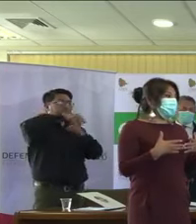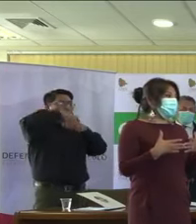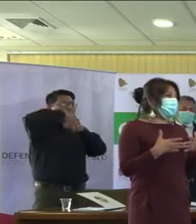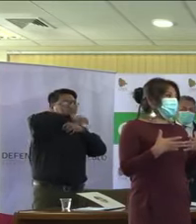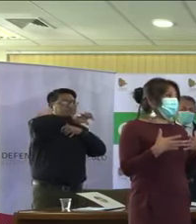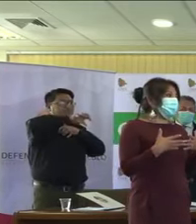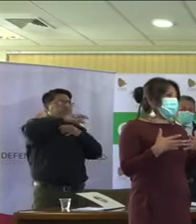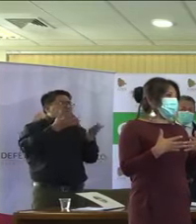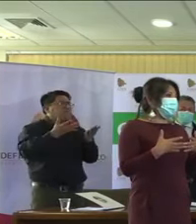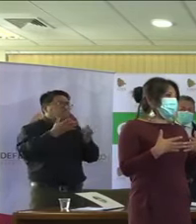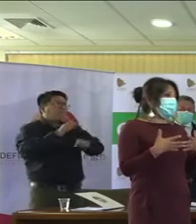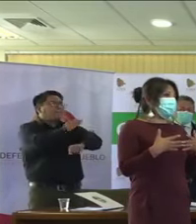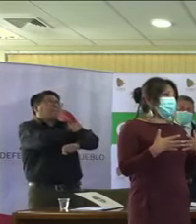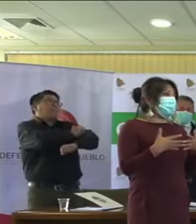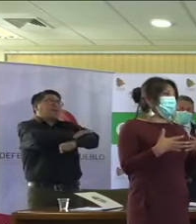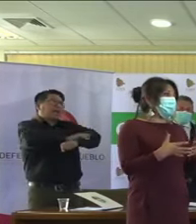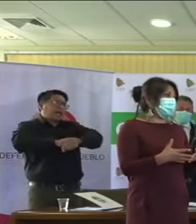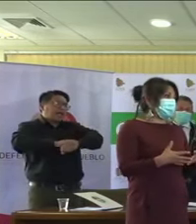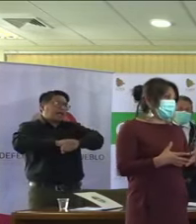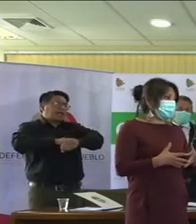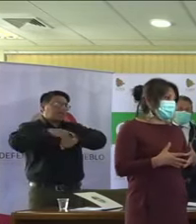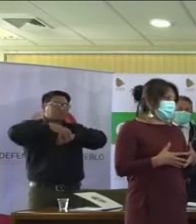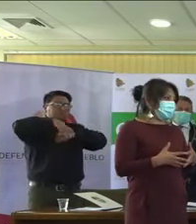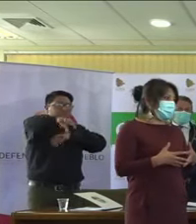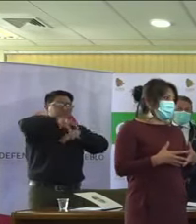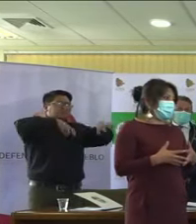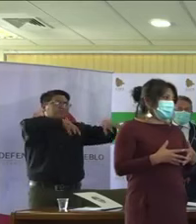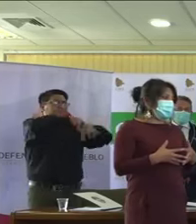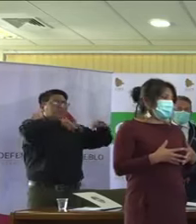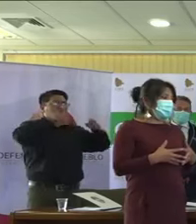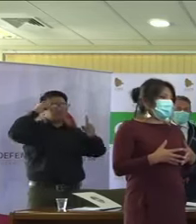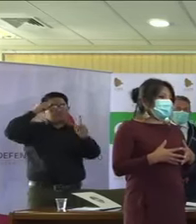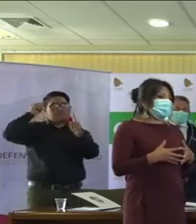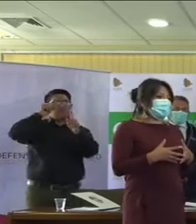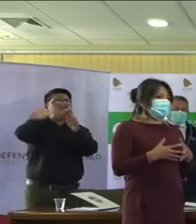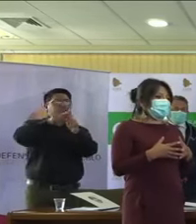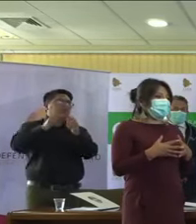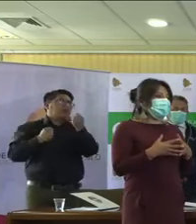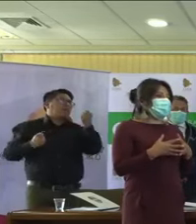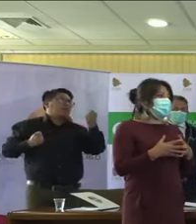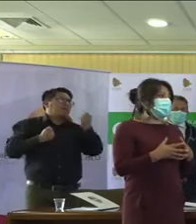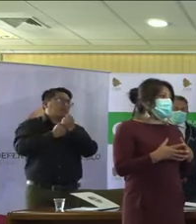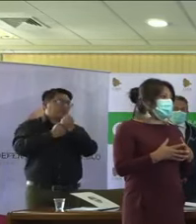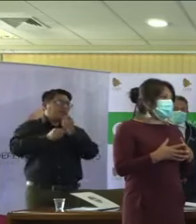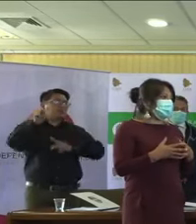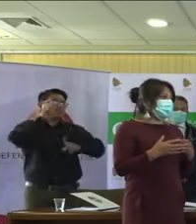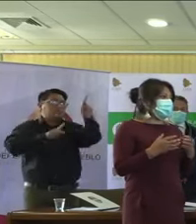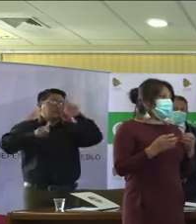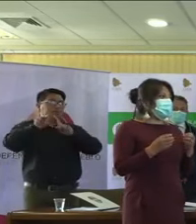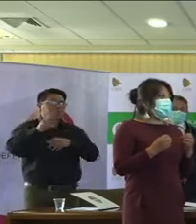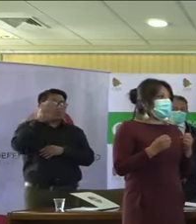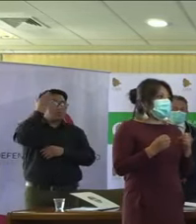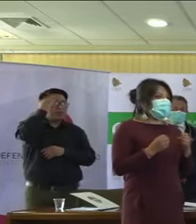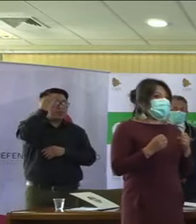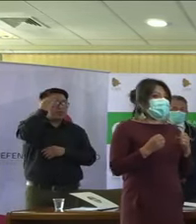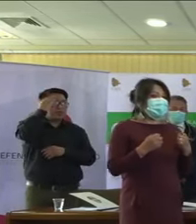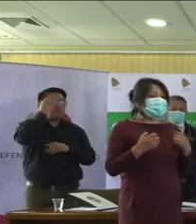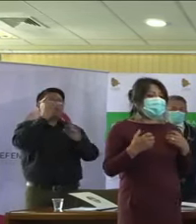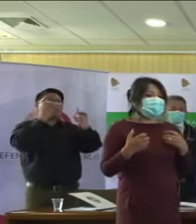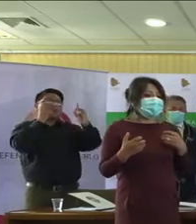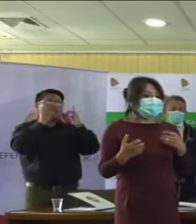este brazo operativo en favor de la población. A veces a través del diálogo, a través de un